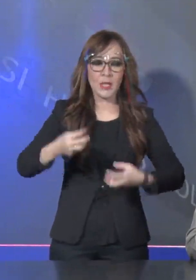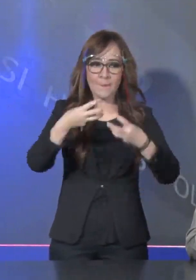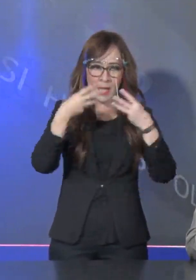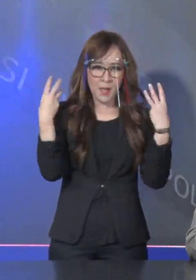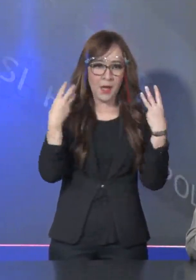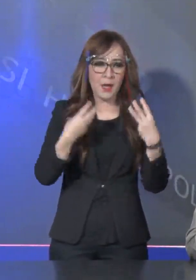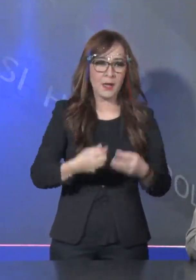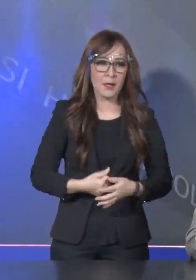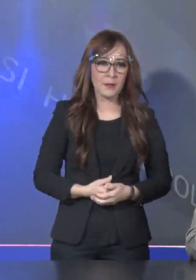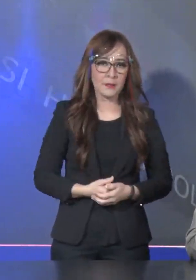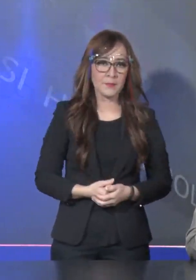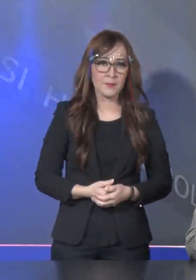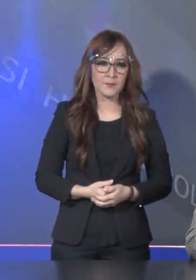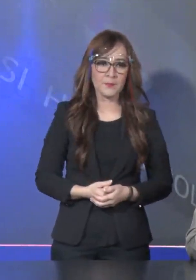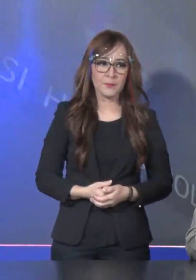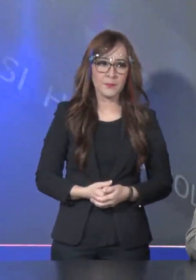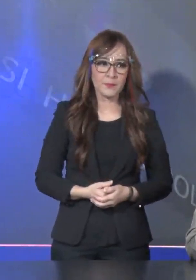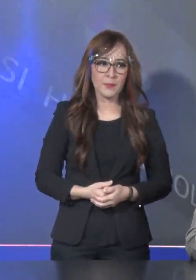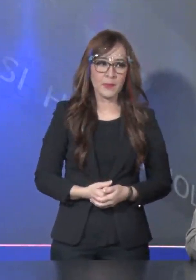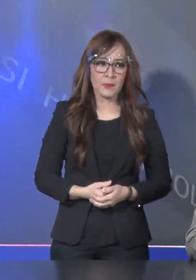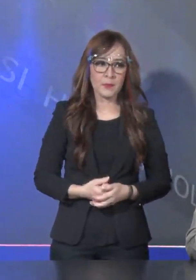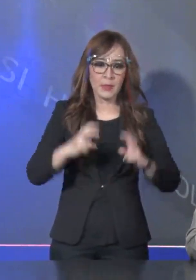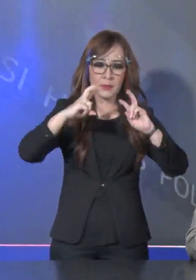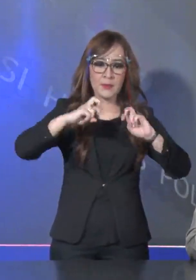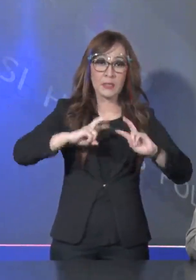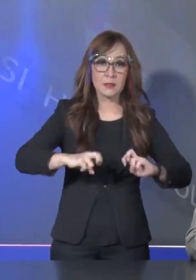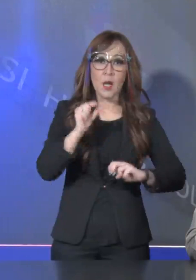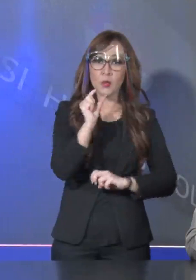pemeriksaan untuk mempertanggungjawabkan dari